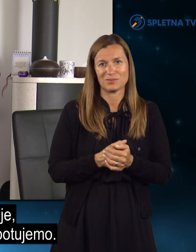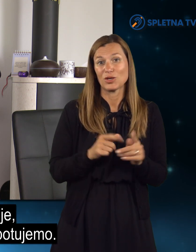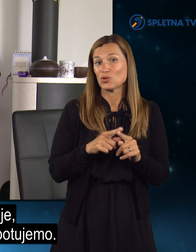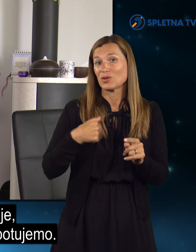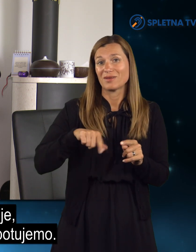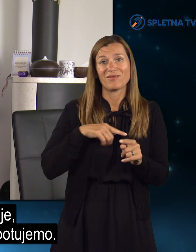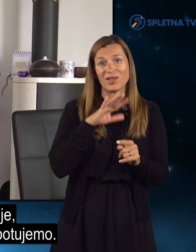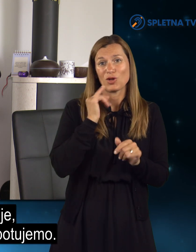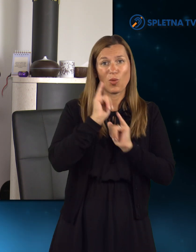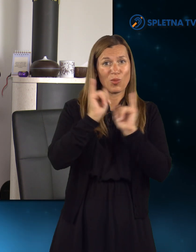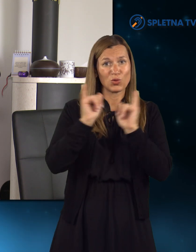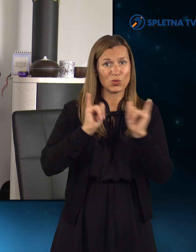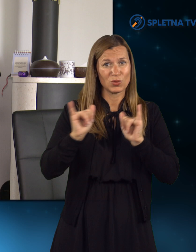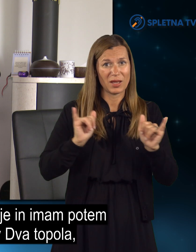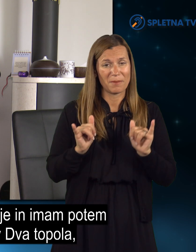ker tudi veliko potujemo,